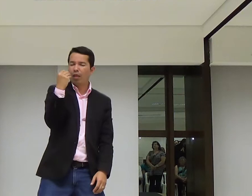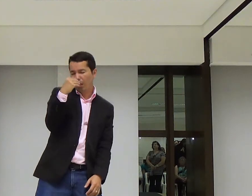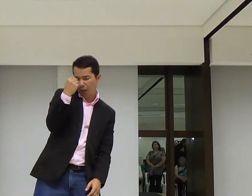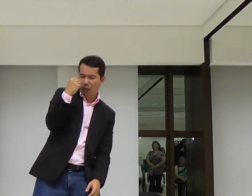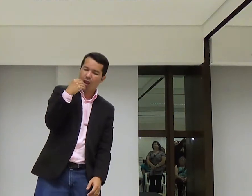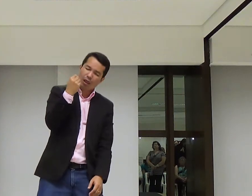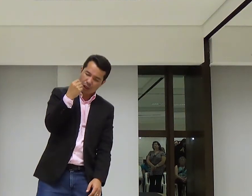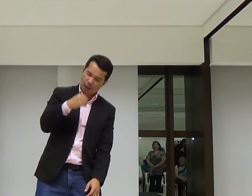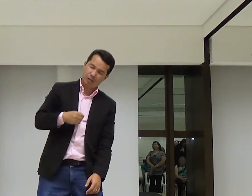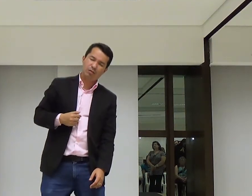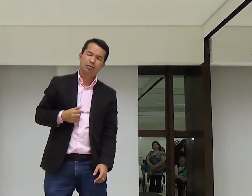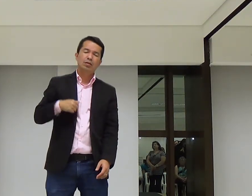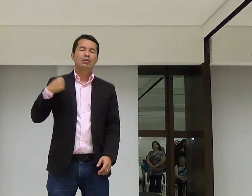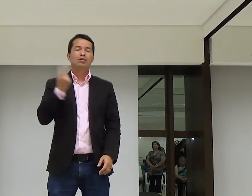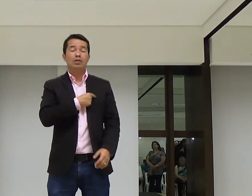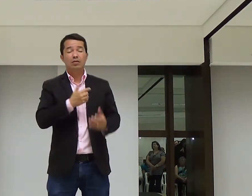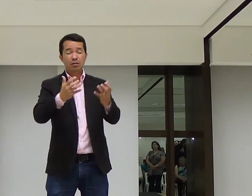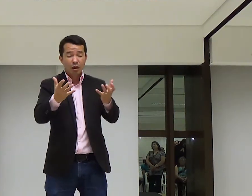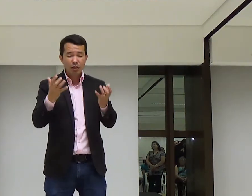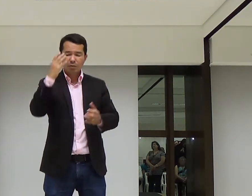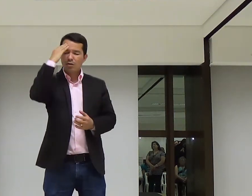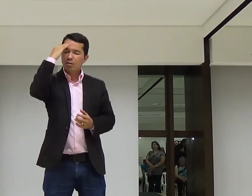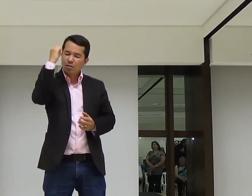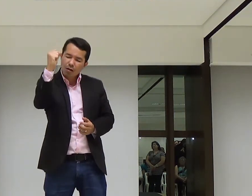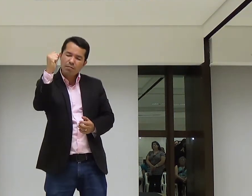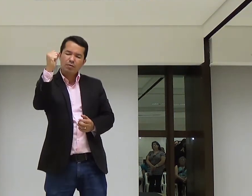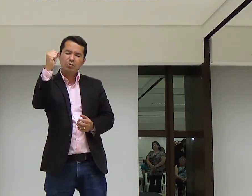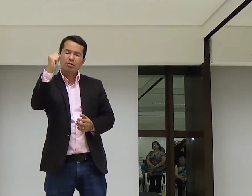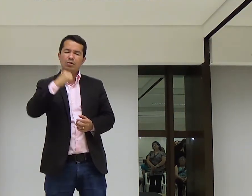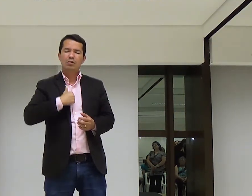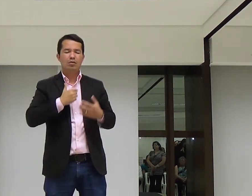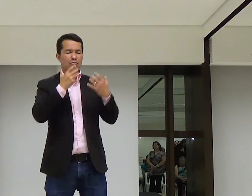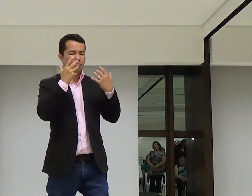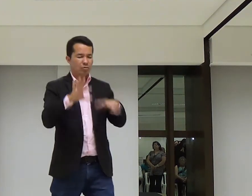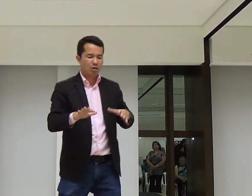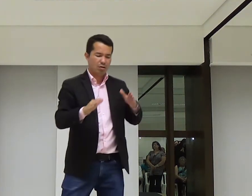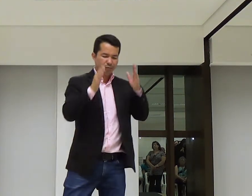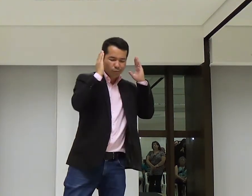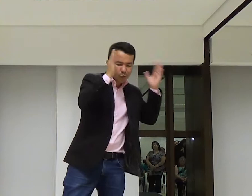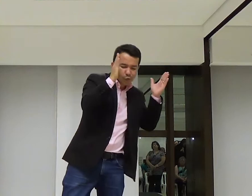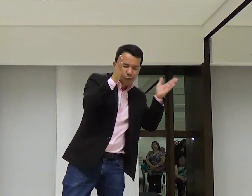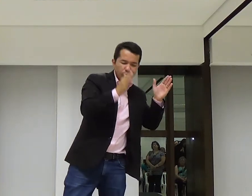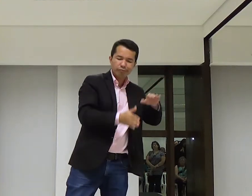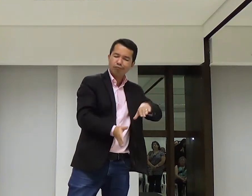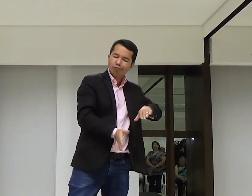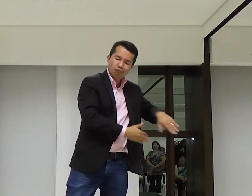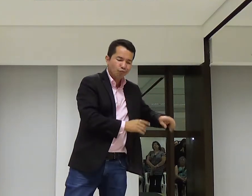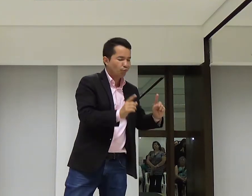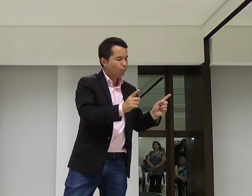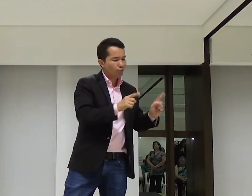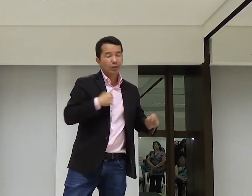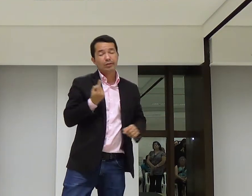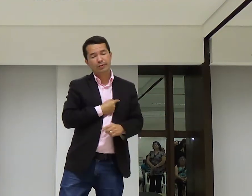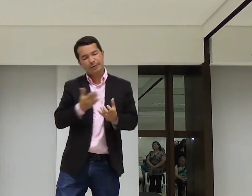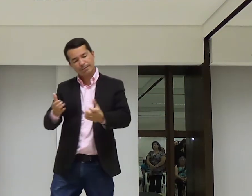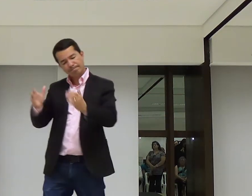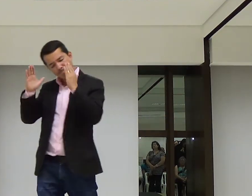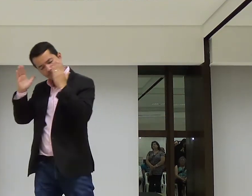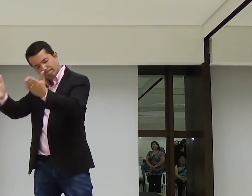rocha. Não queremos uma vida fraca, mas queremos sim ser cheios de sabedoria e não